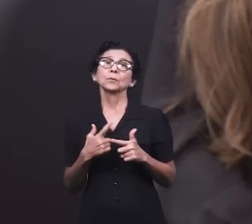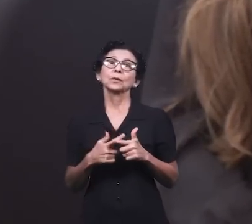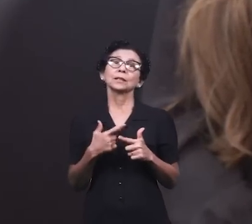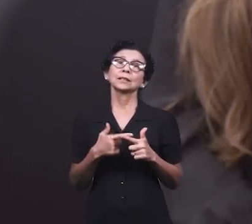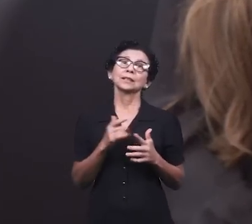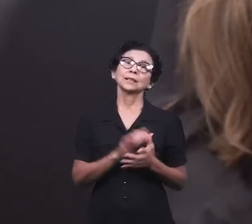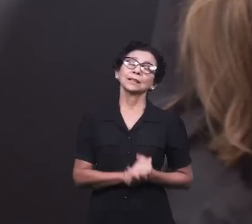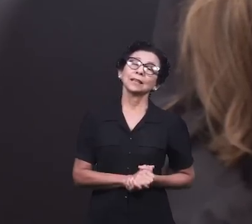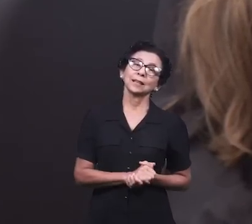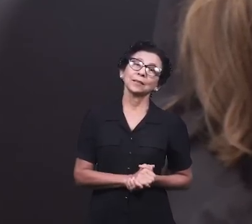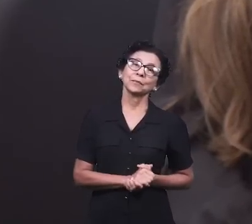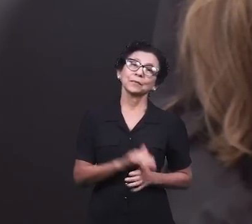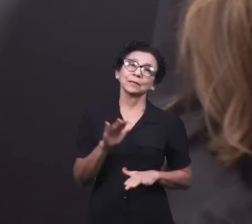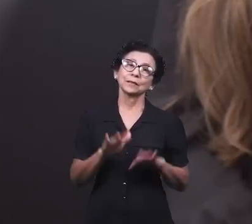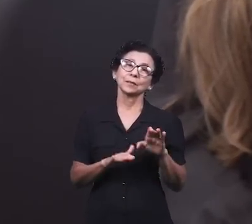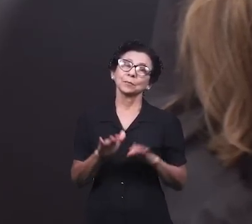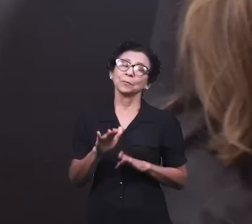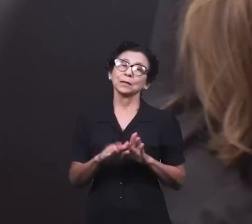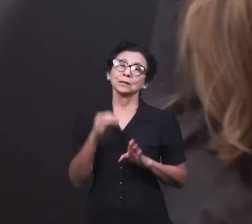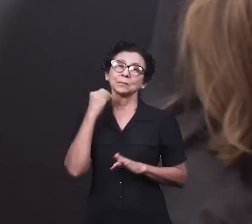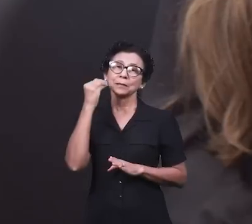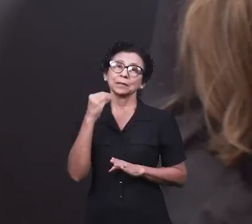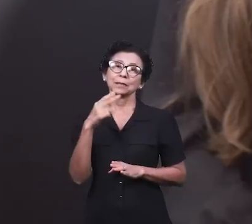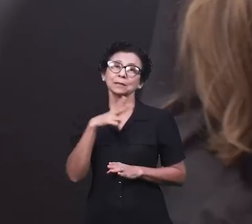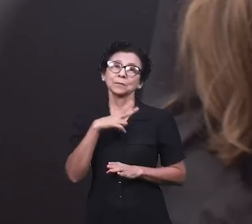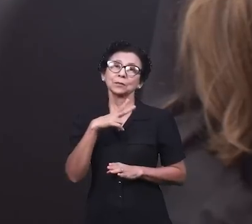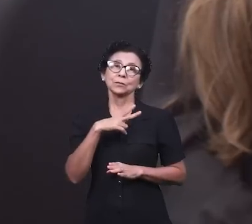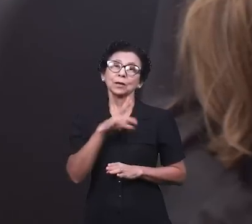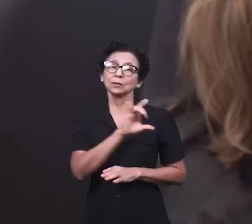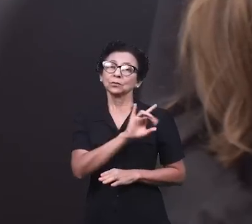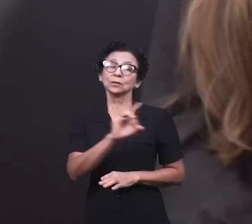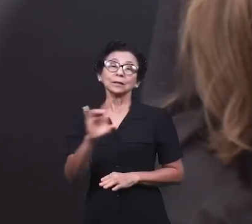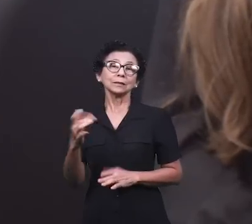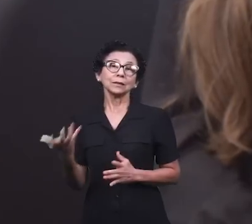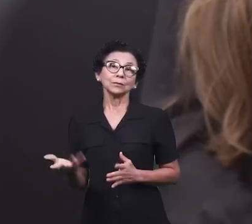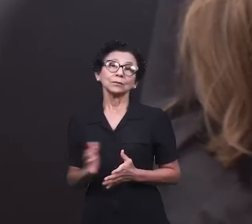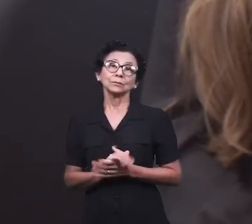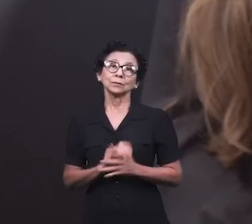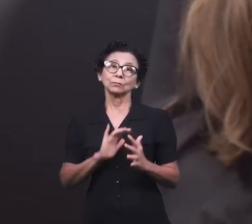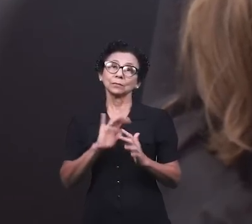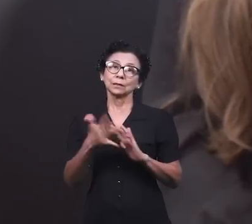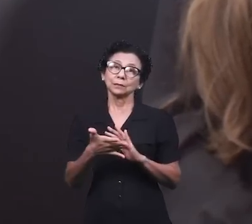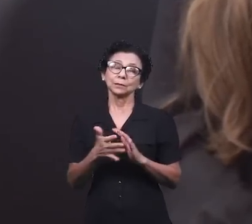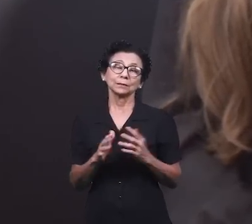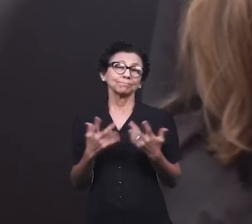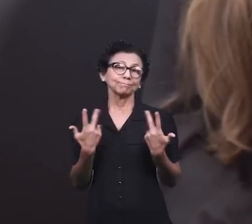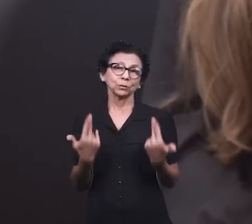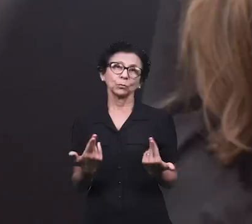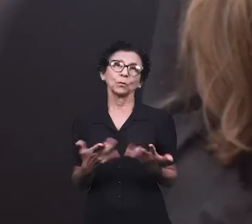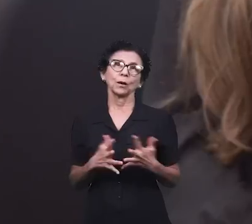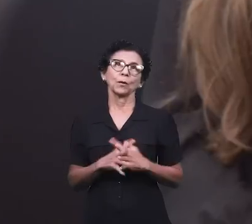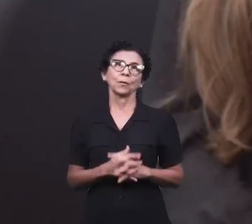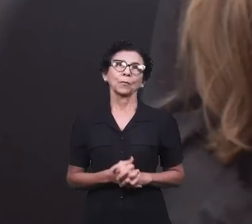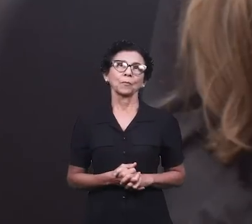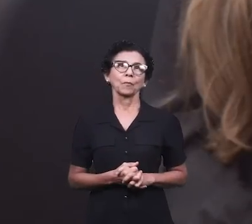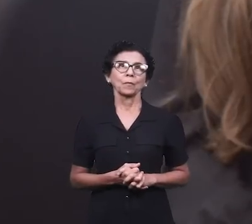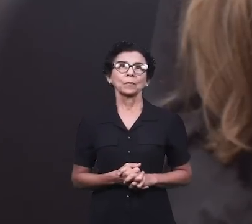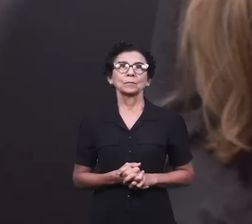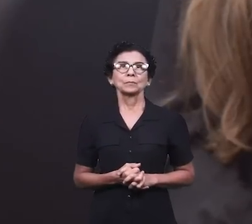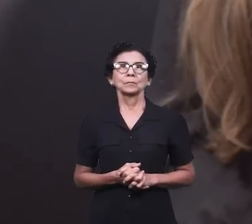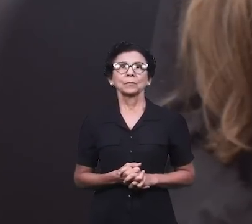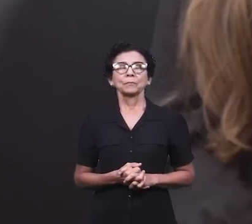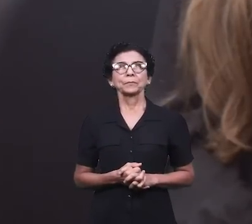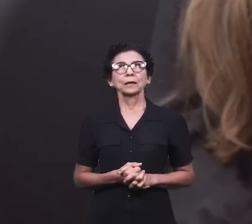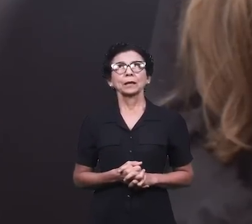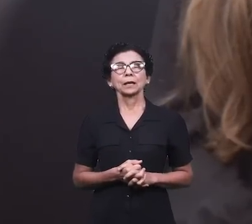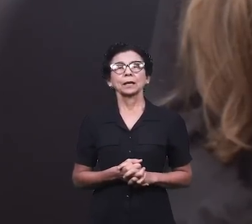da subjetividade de cada um. Então, Libras é a mesma coisa. Então, nas escolhas tradutórias, por exemplo, apareceu lá a